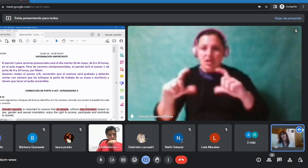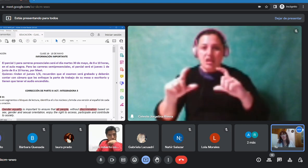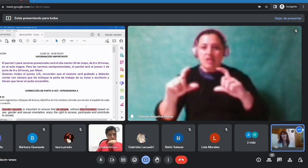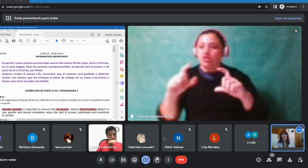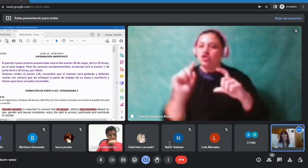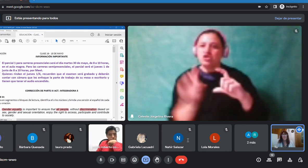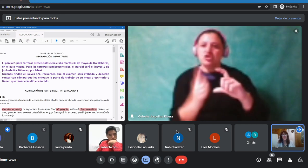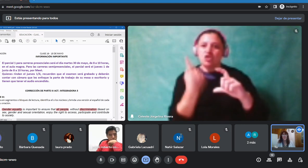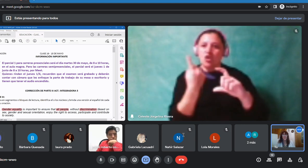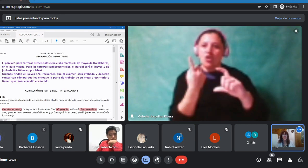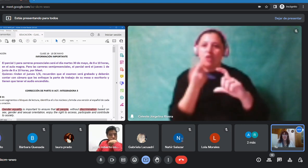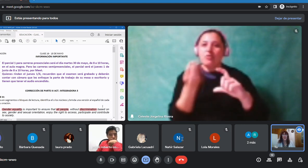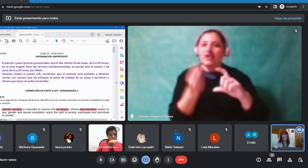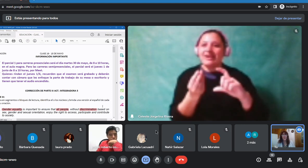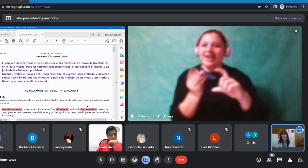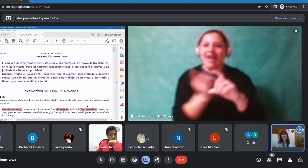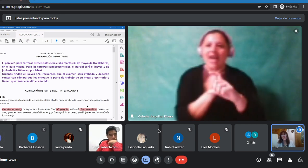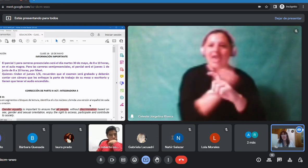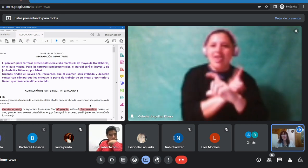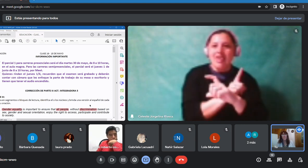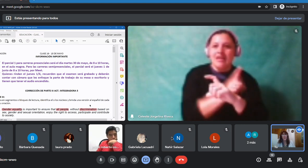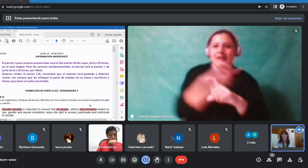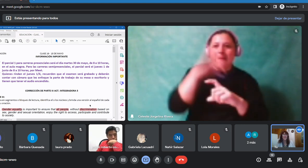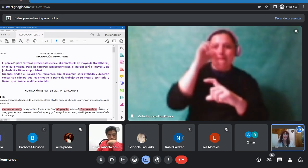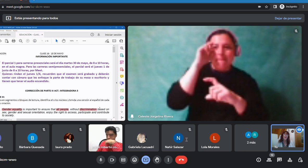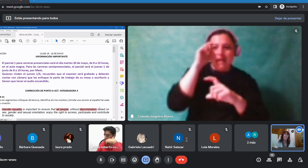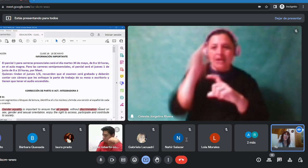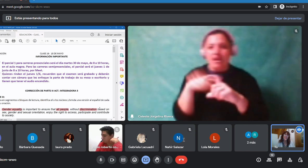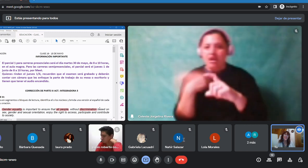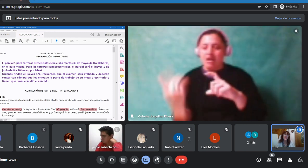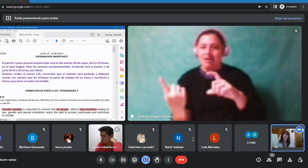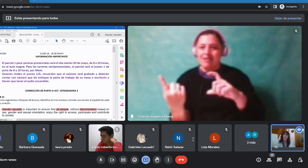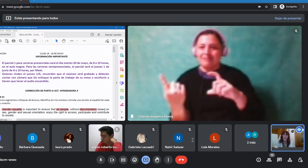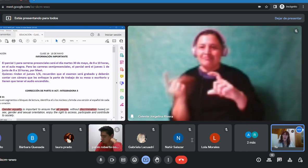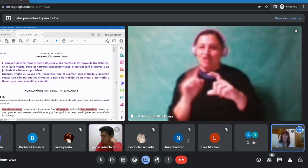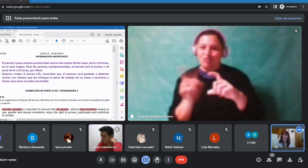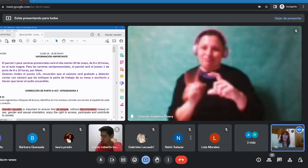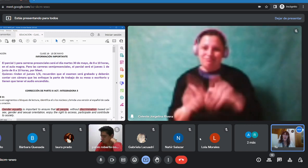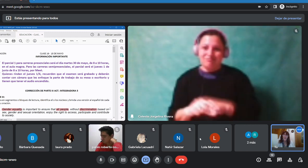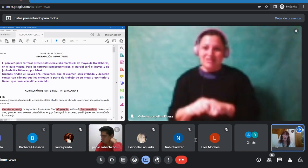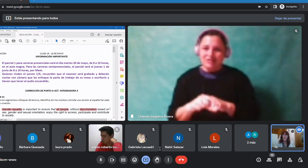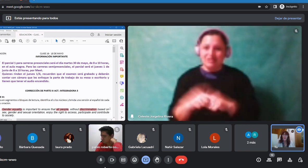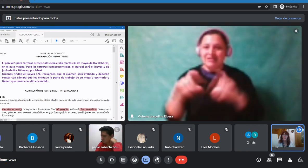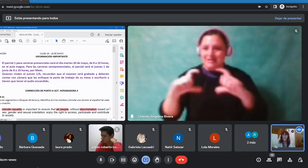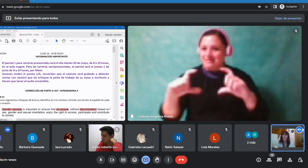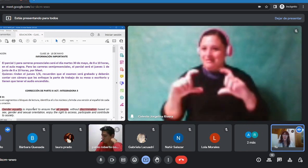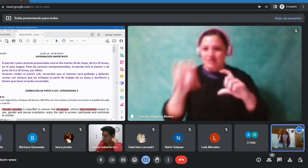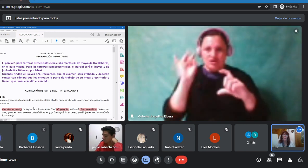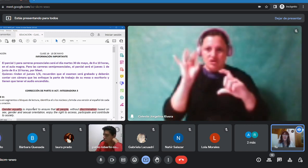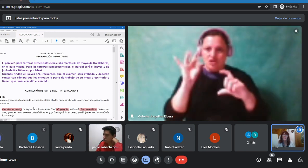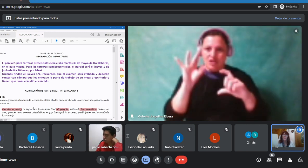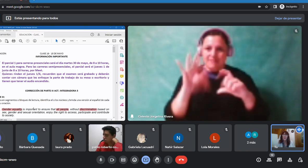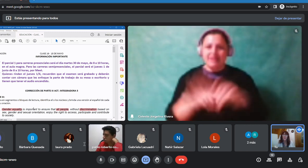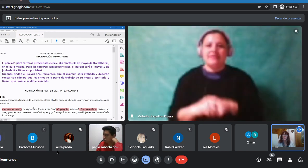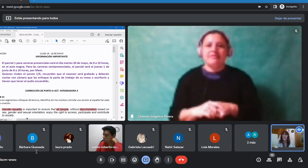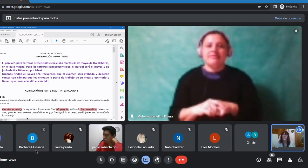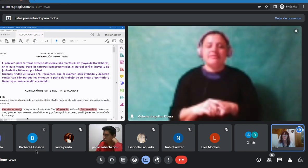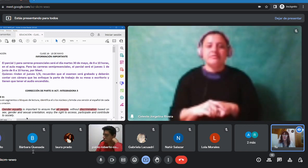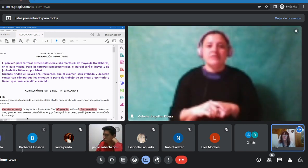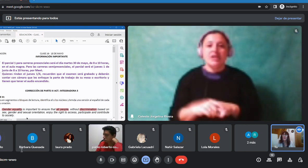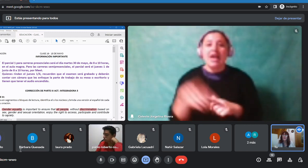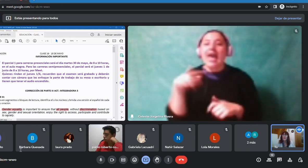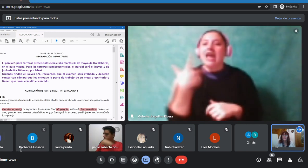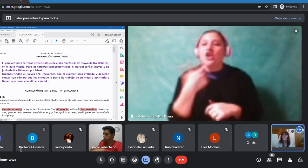adelante, también, o sea, hubiese estado adentro, pero como está después, queda fuera. Y una preposición. ¿Cuál es el otro